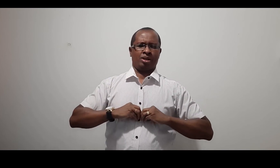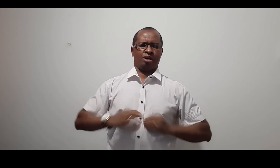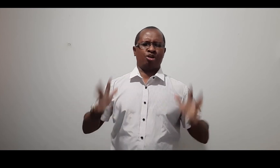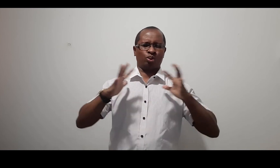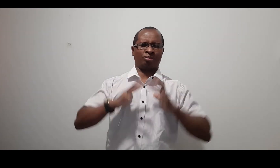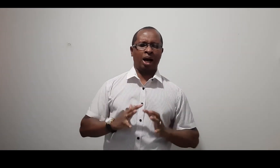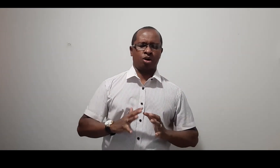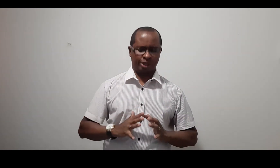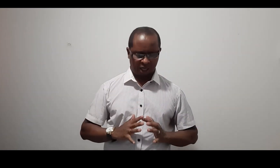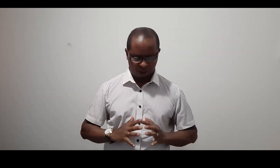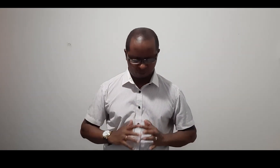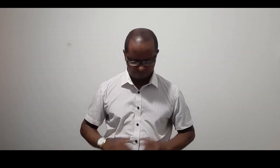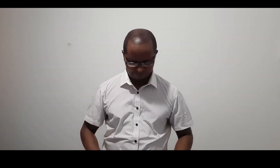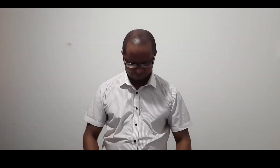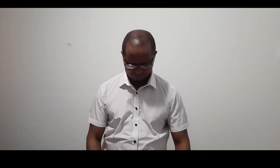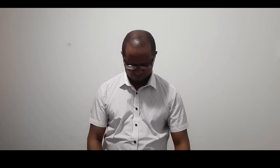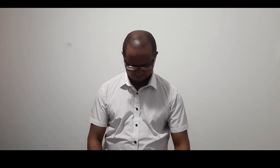ny fahotana ny manjaka ao